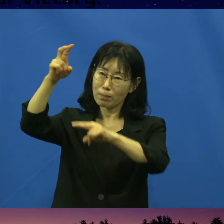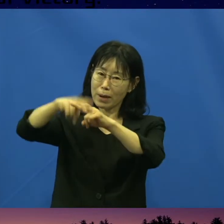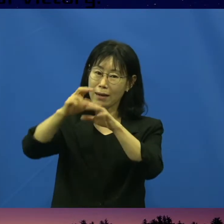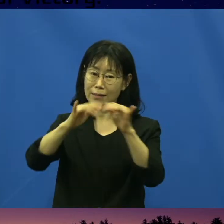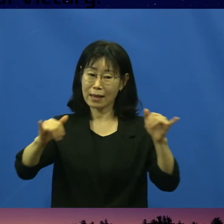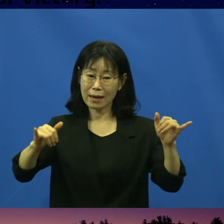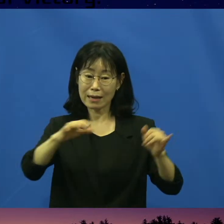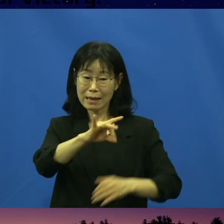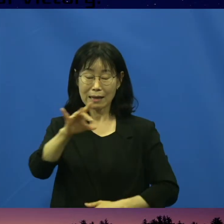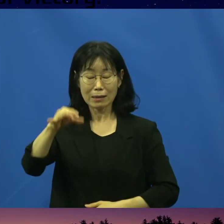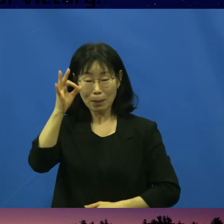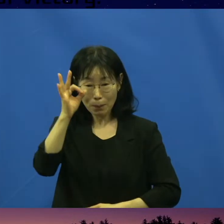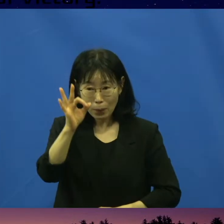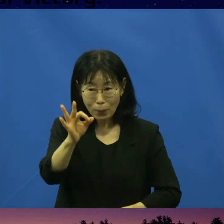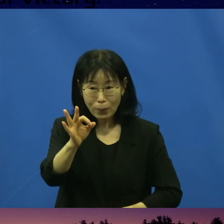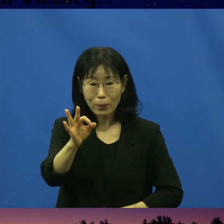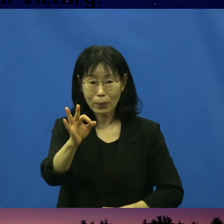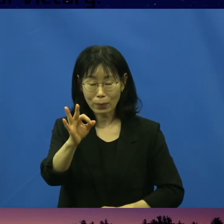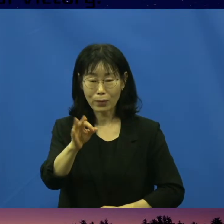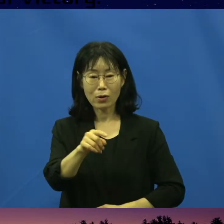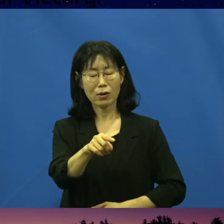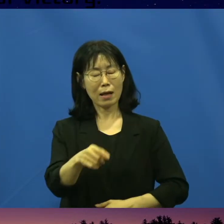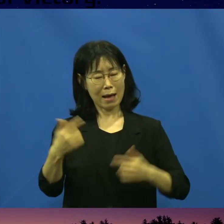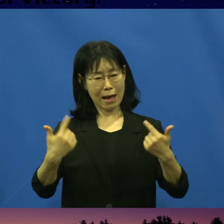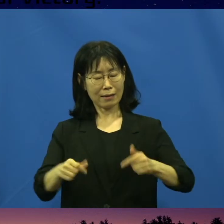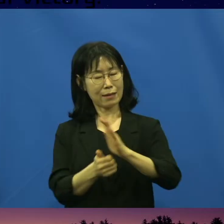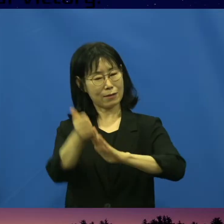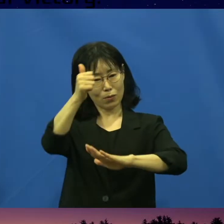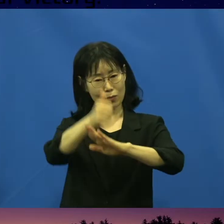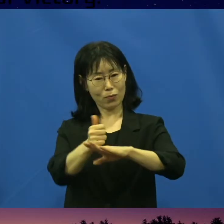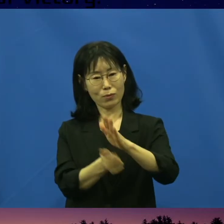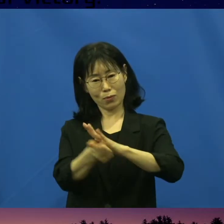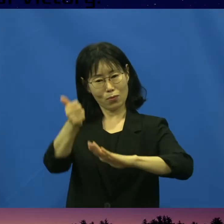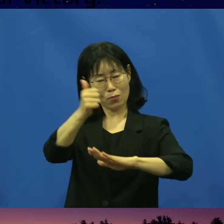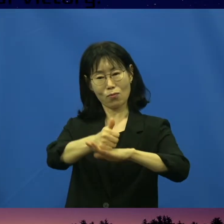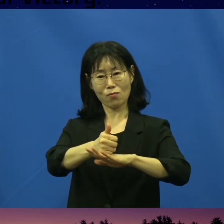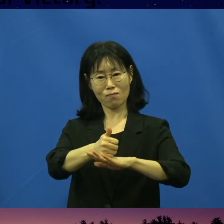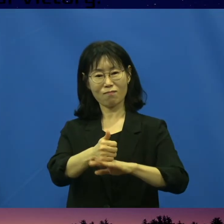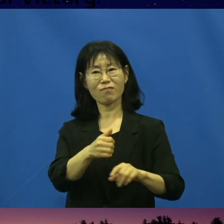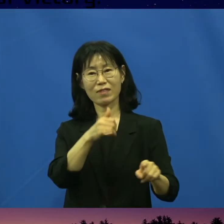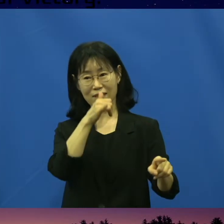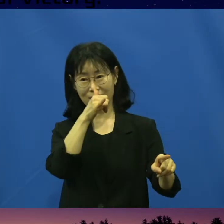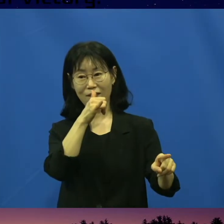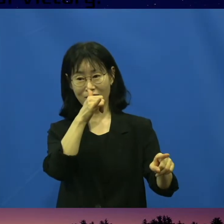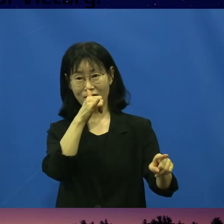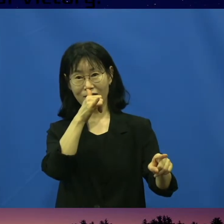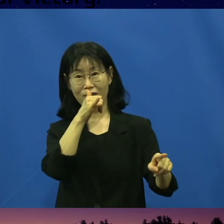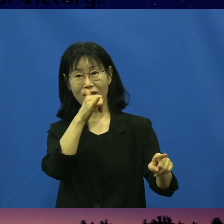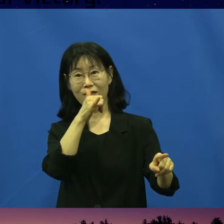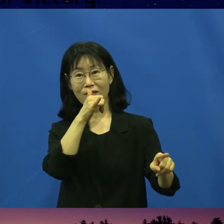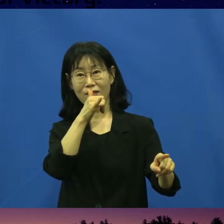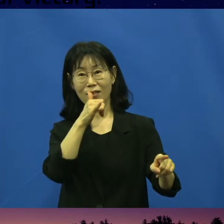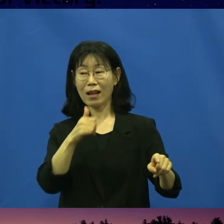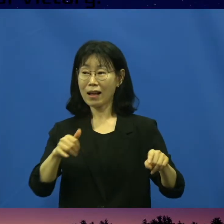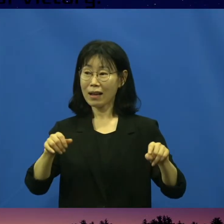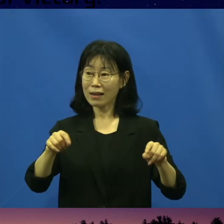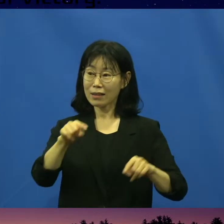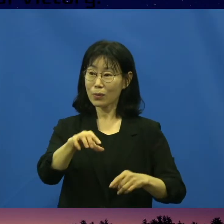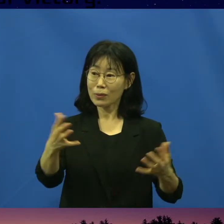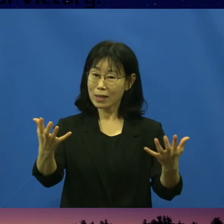자신의 목표를 다 이루어낸 사람들이 있습니다. 여기도 있는가요?